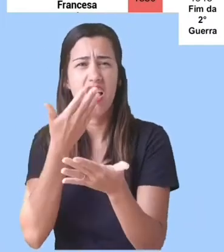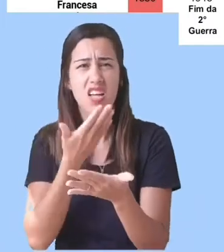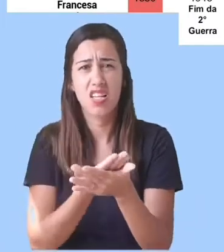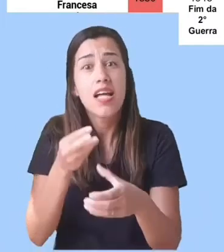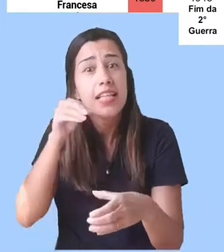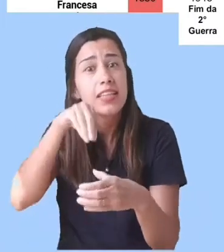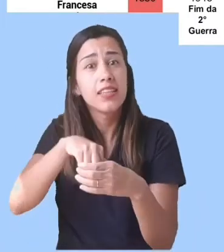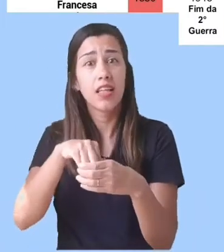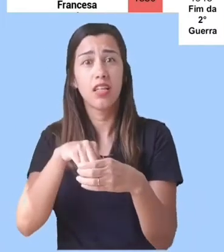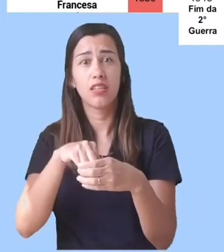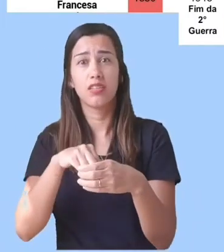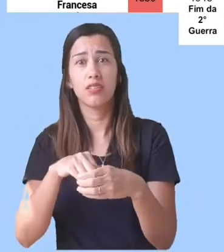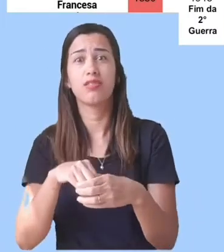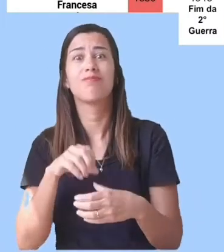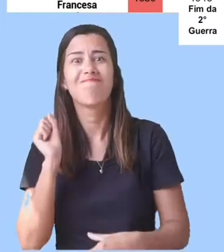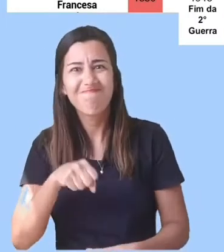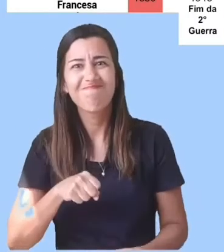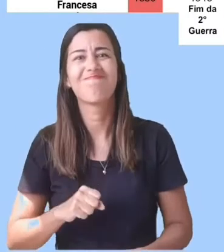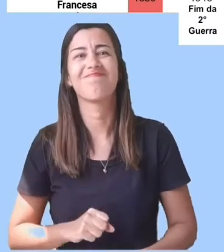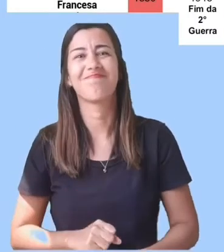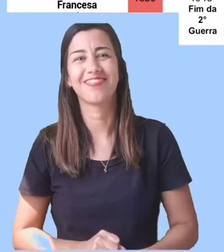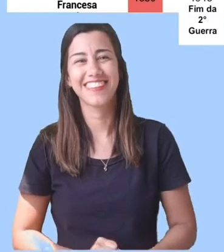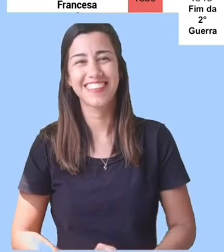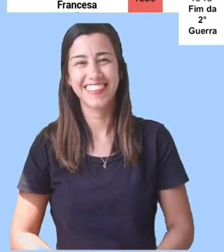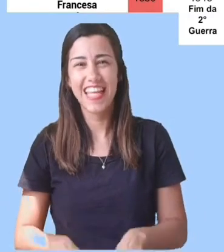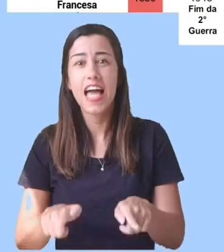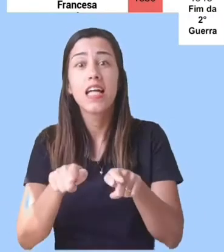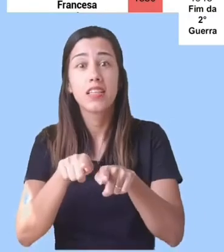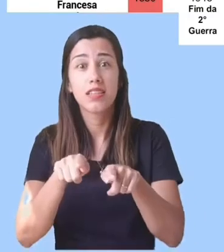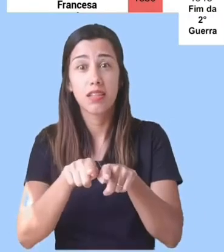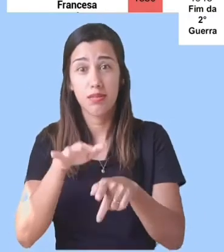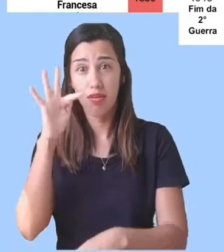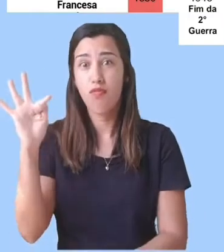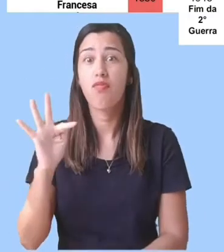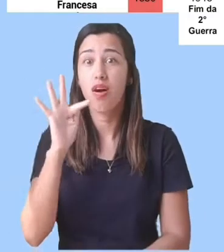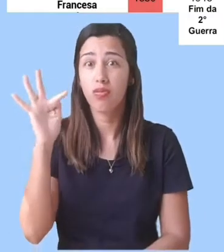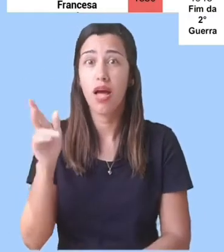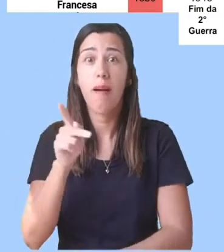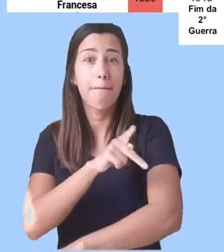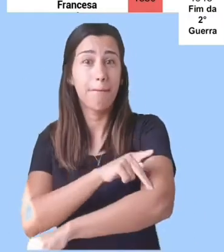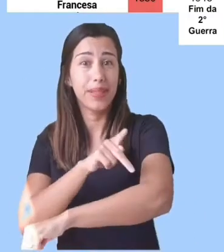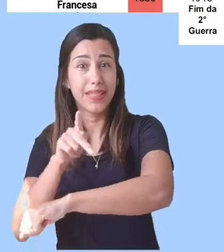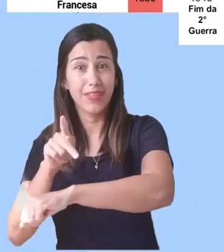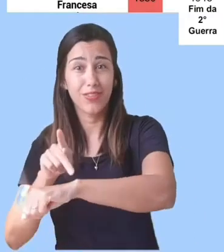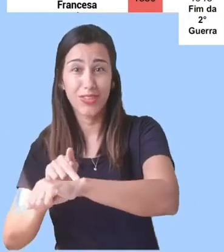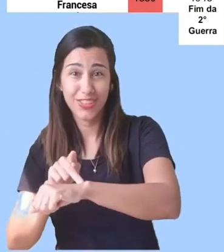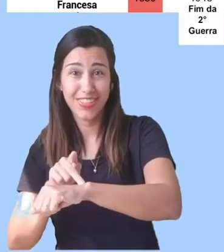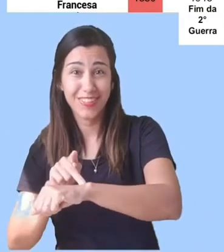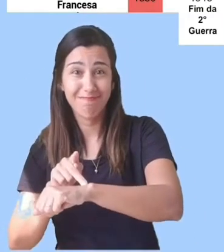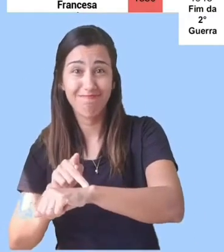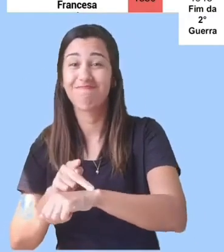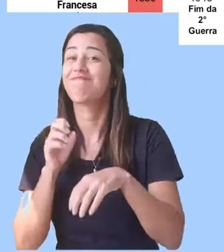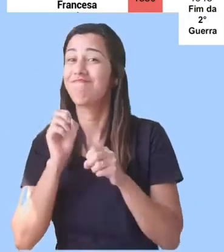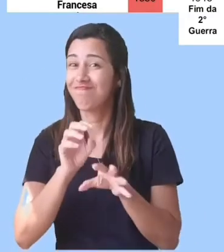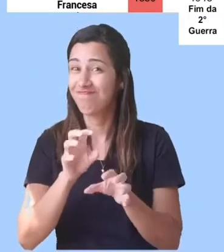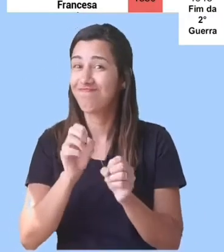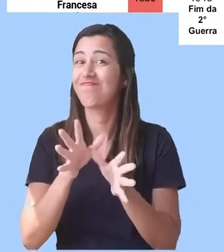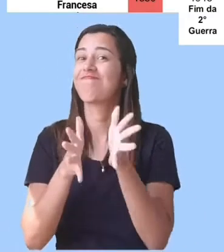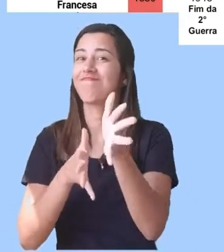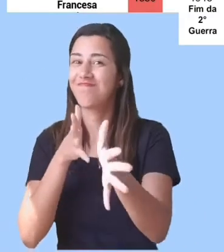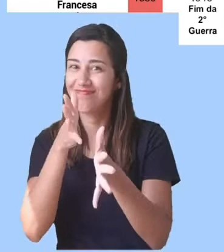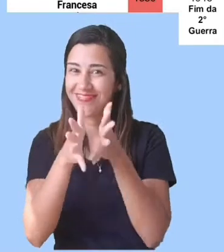E também uma outra novidade: teriam um profissional intérprete dentro da escola. Em